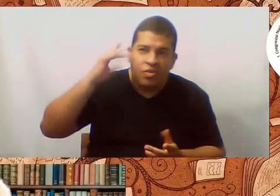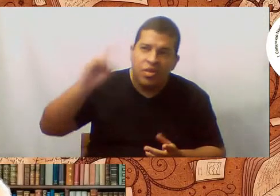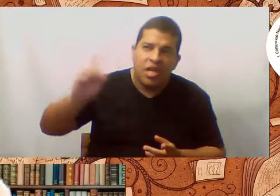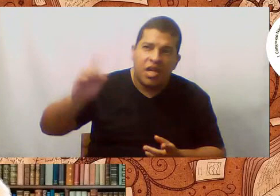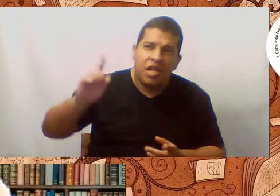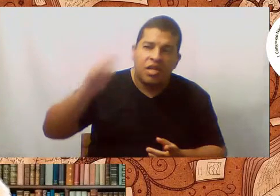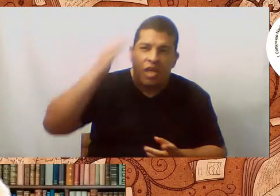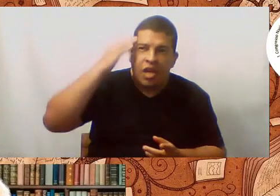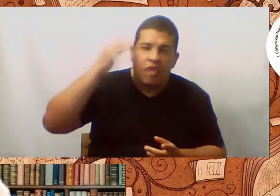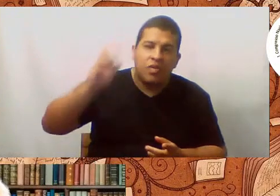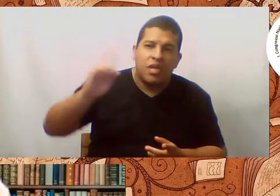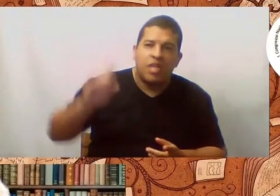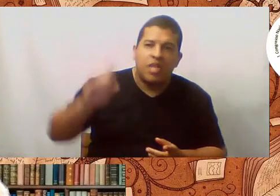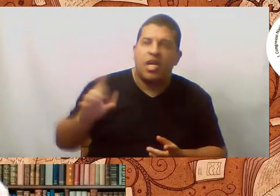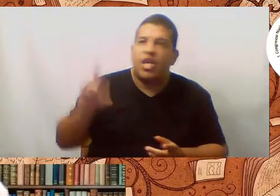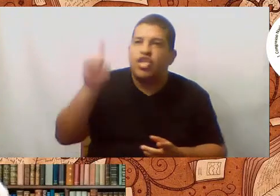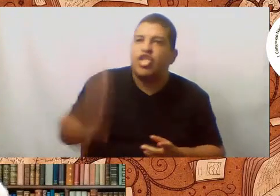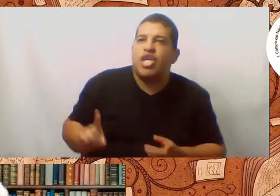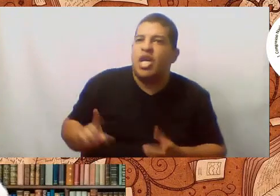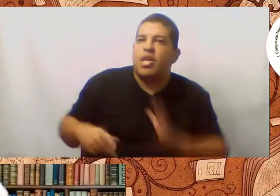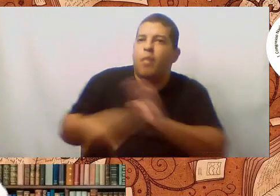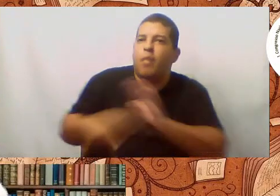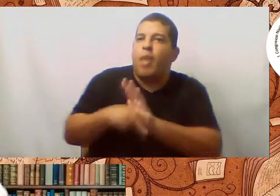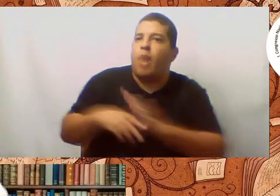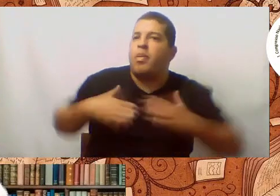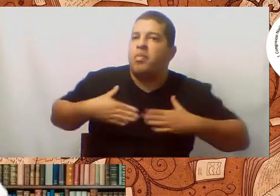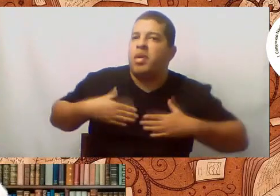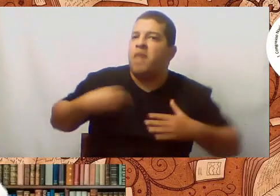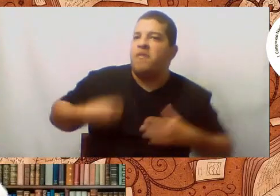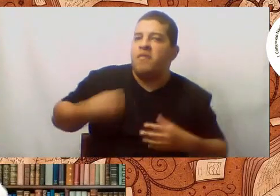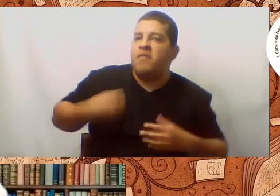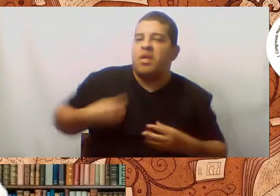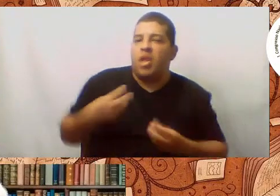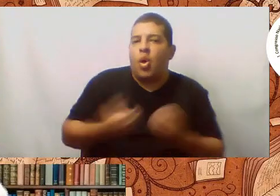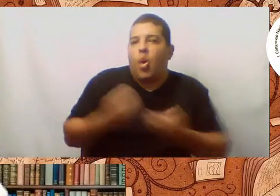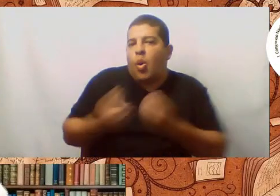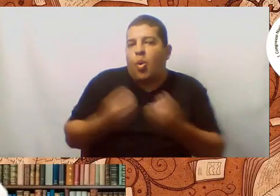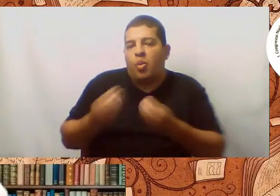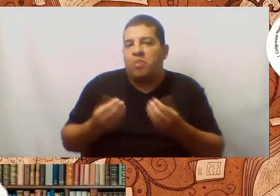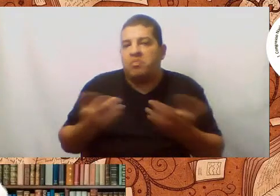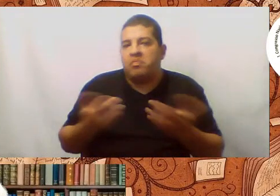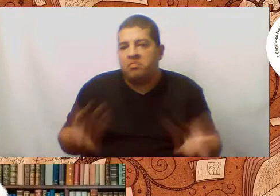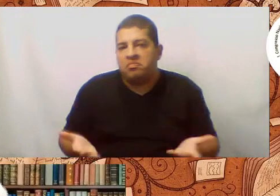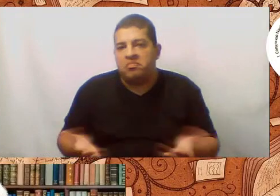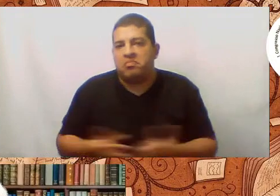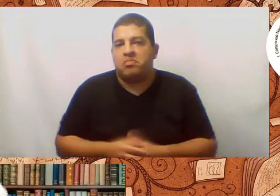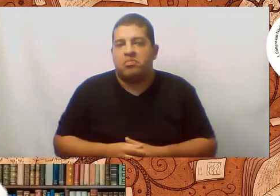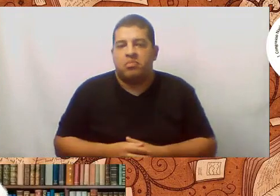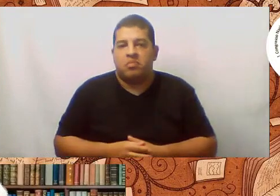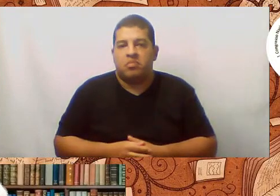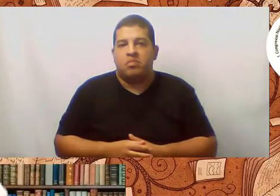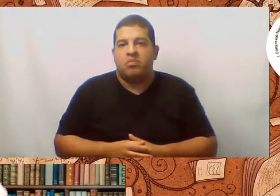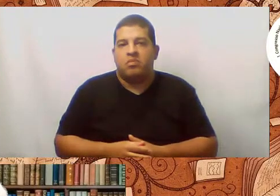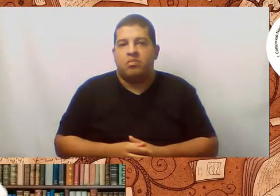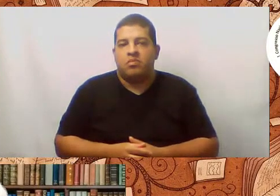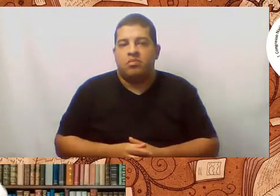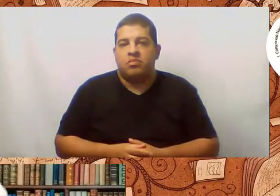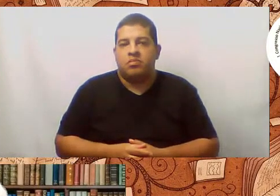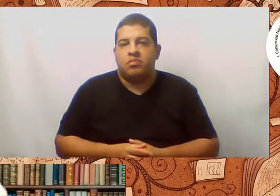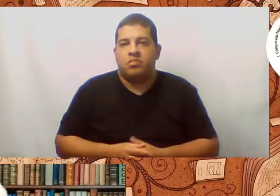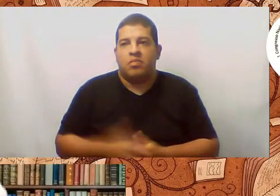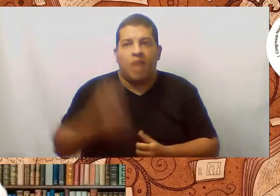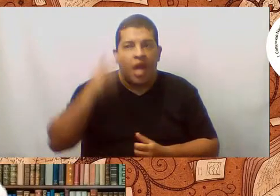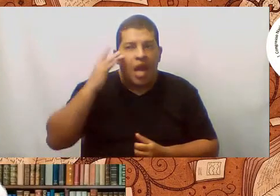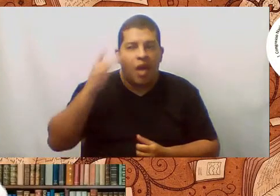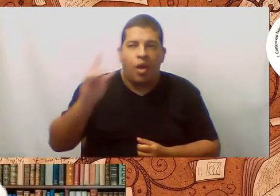mais direitos pela sua própria condição? Eu acho que aí, se é que eu entendi bem a sua pergunta, eu não acho que o